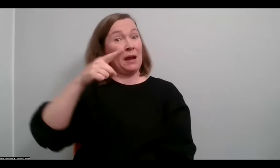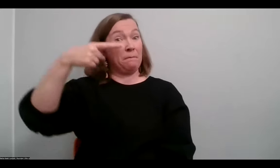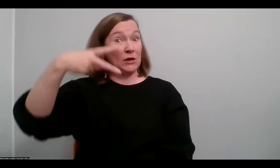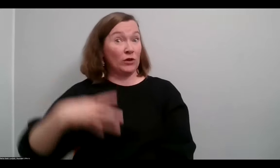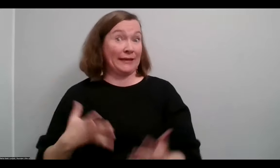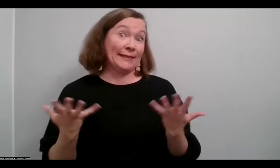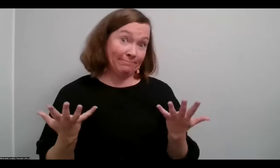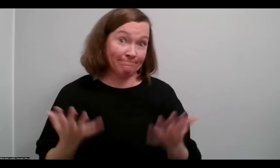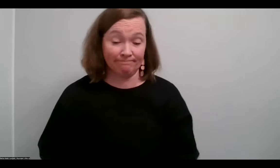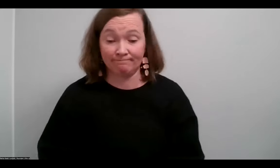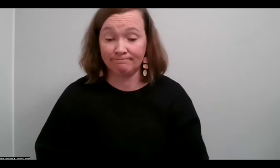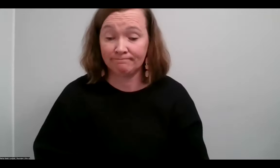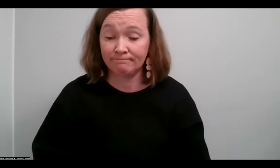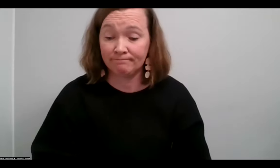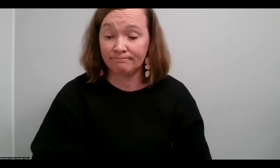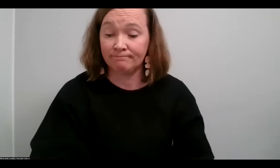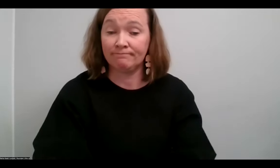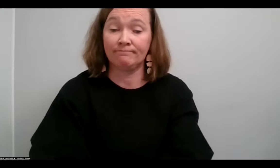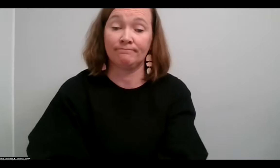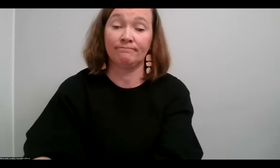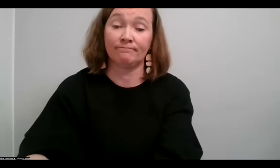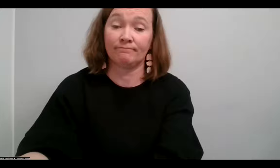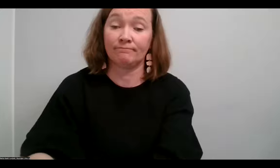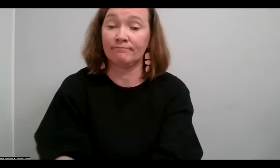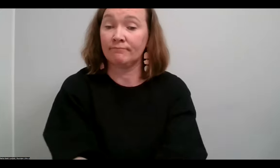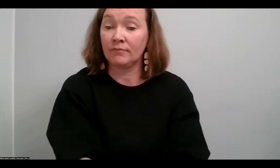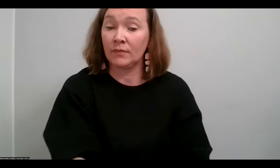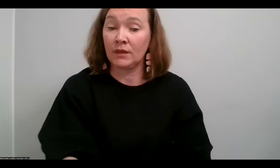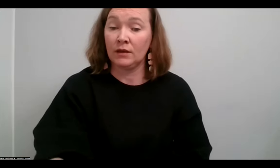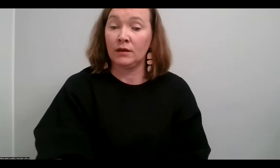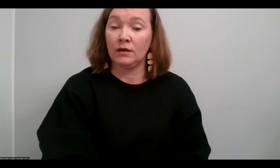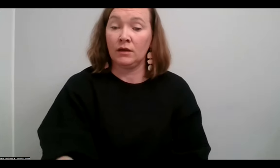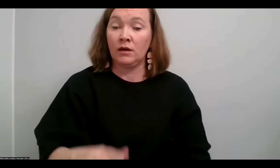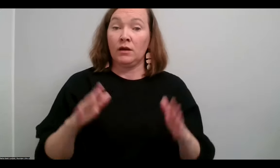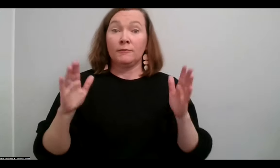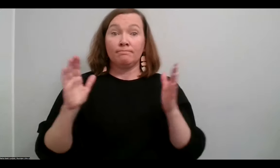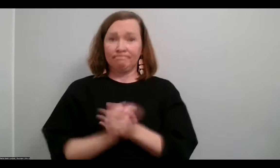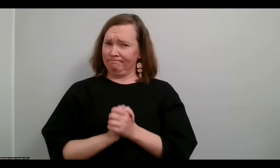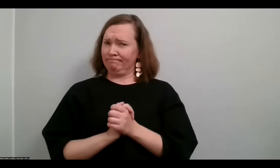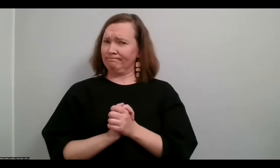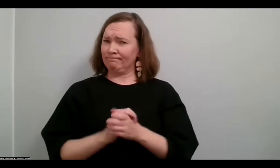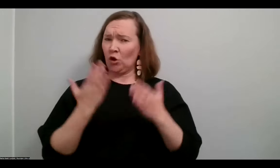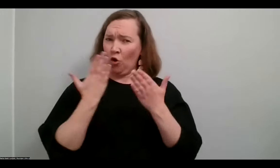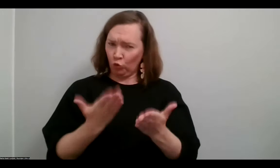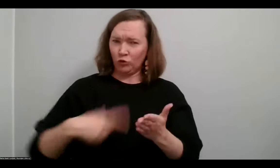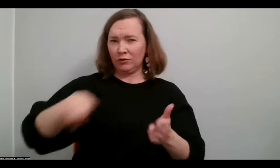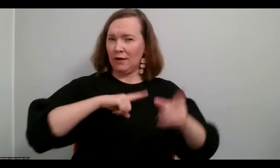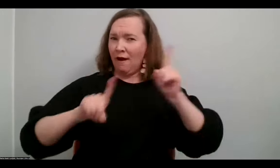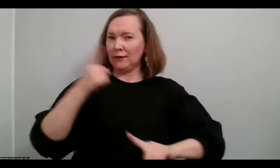meidän arkeen ratkaisevasti. Eli mikä on näissä se prioriteetti? Onko se säästö vai